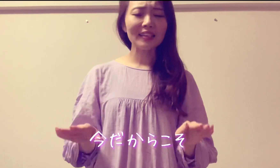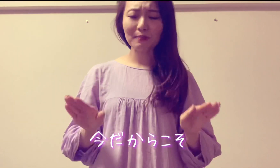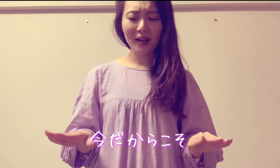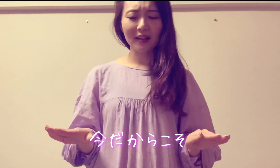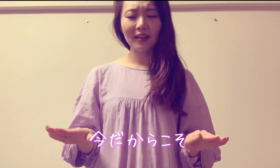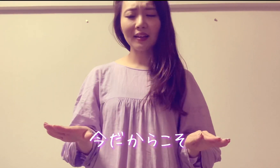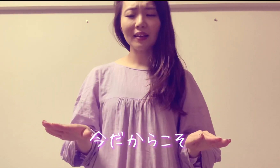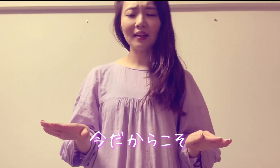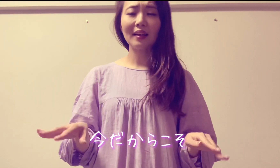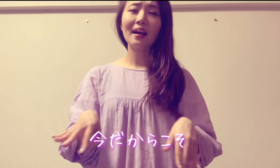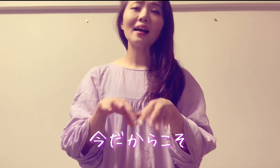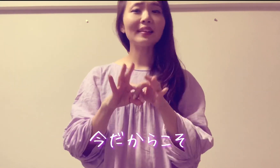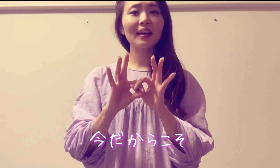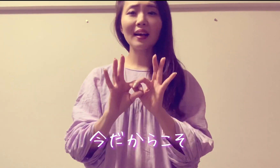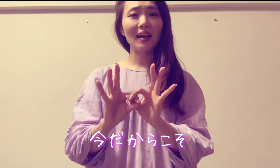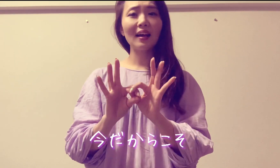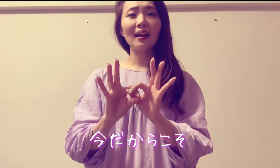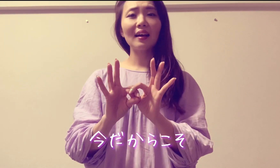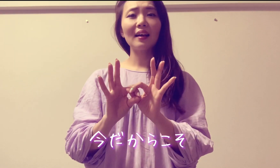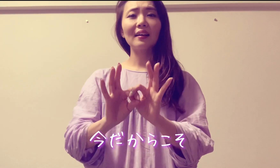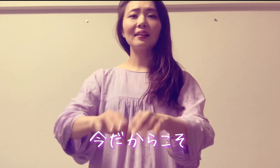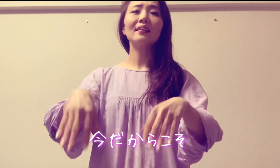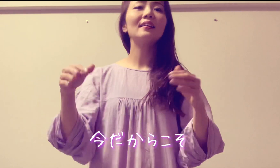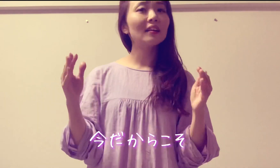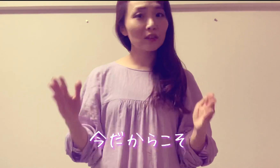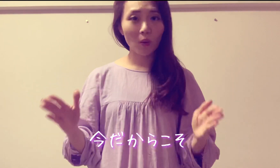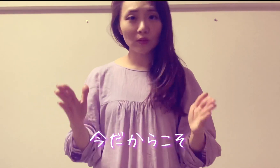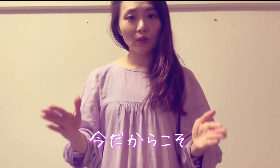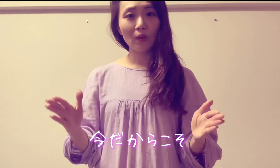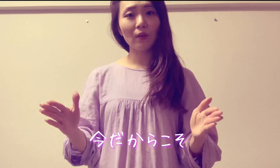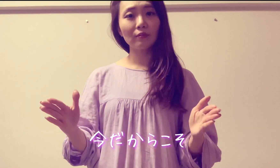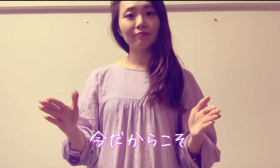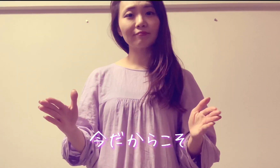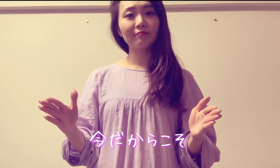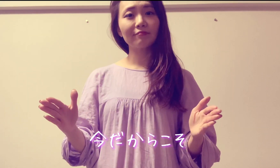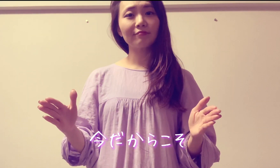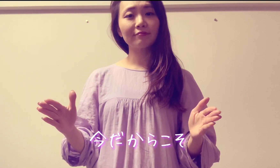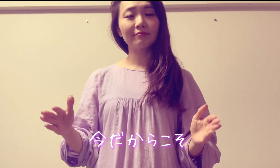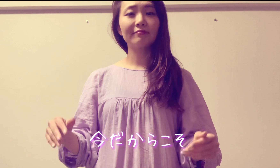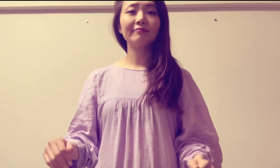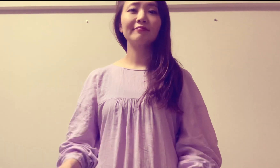今だからこそ